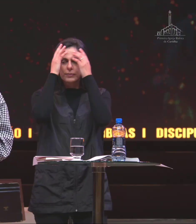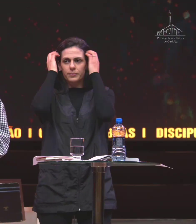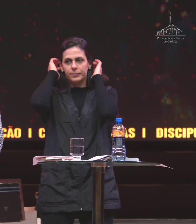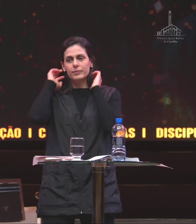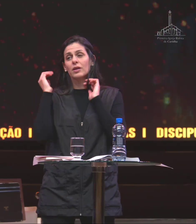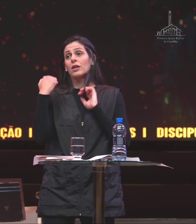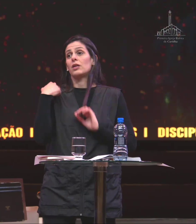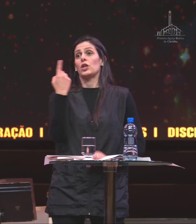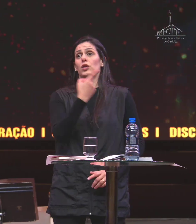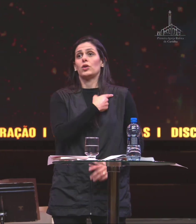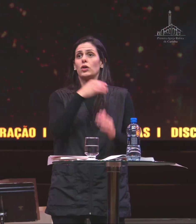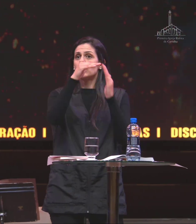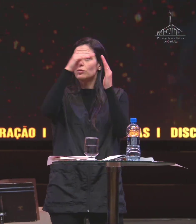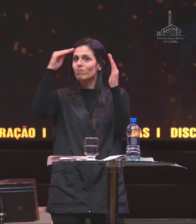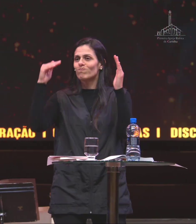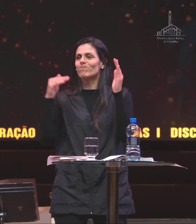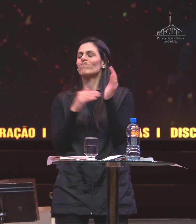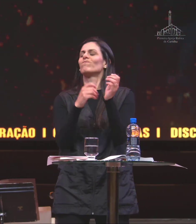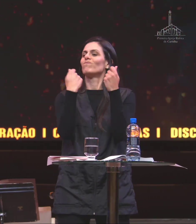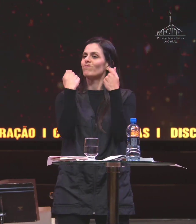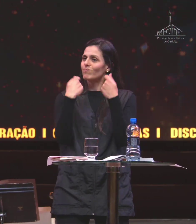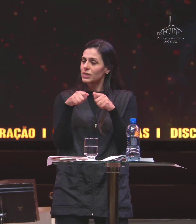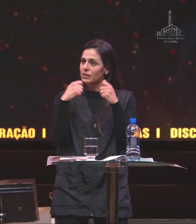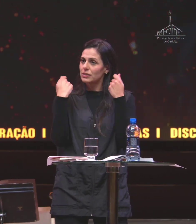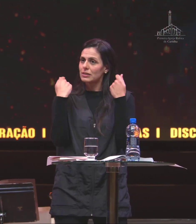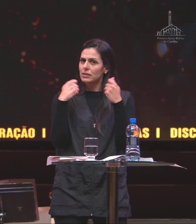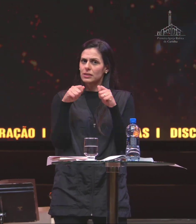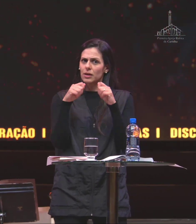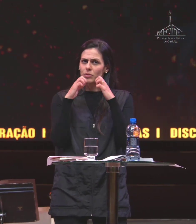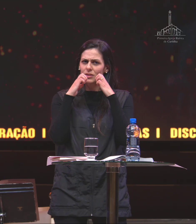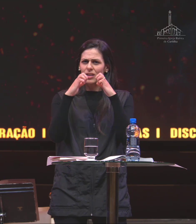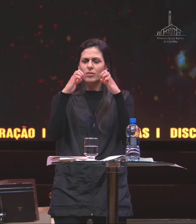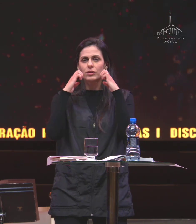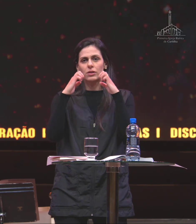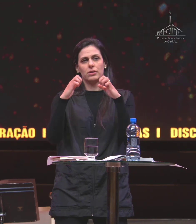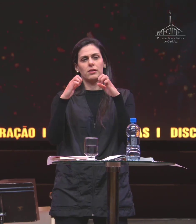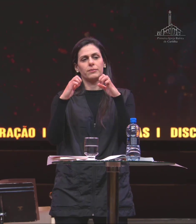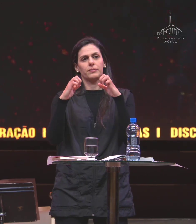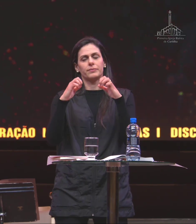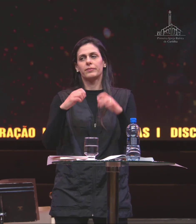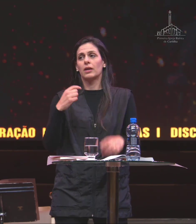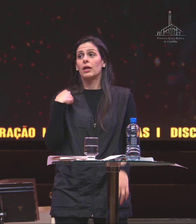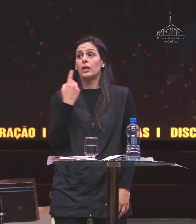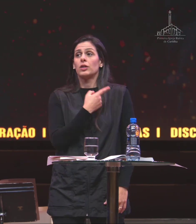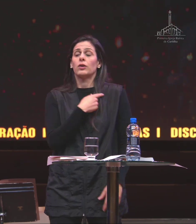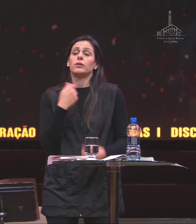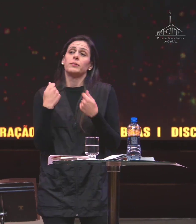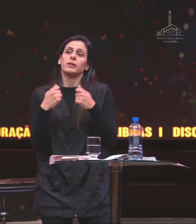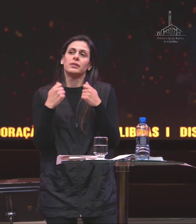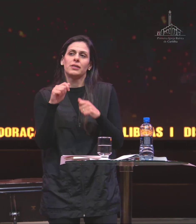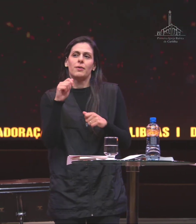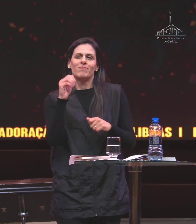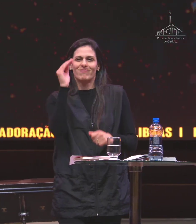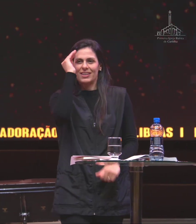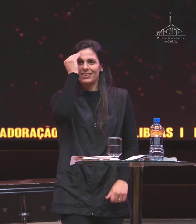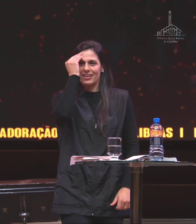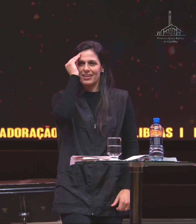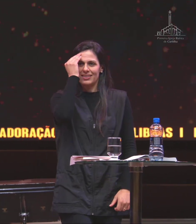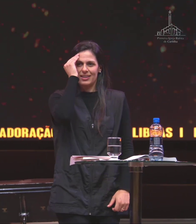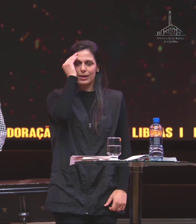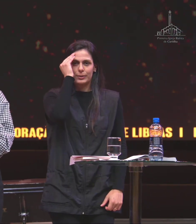quem eu o enviarei, você irá e dirá tudo o que eu lhe ordenar. Não tenha medo deles, pois eu estou com você